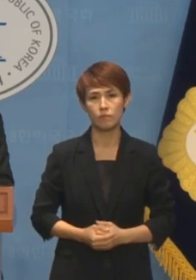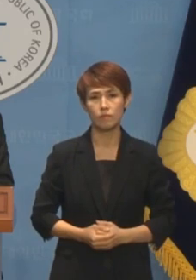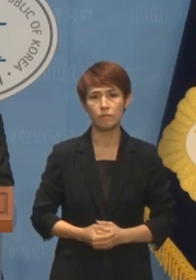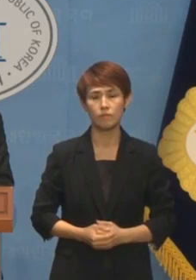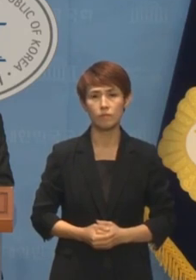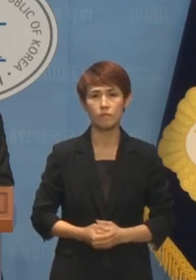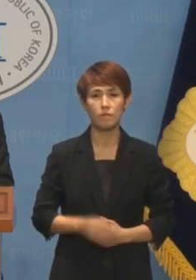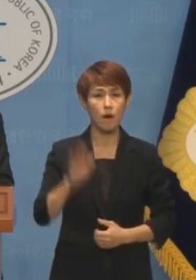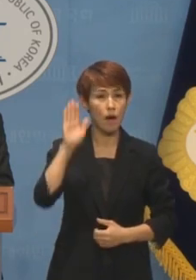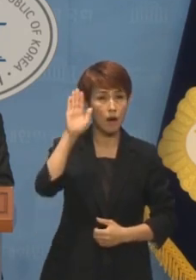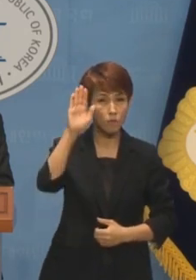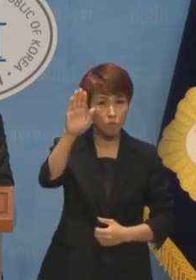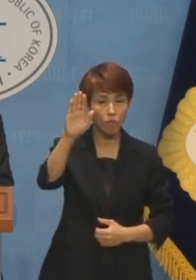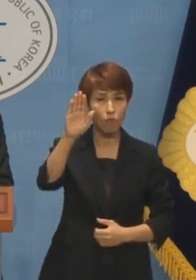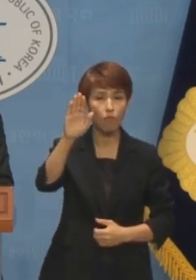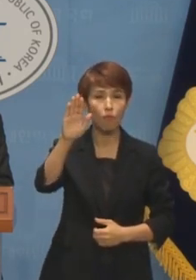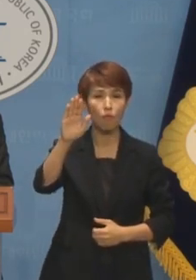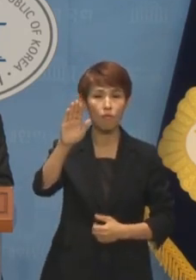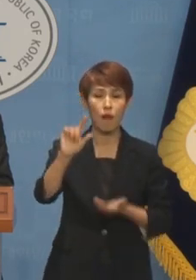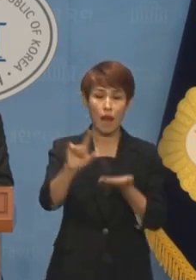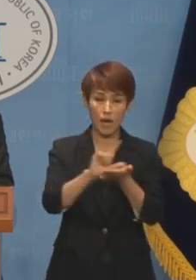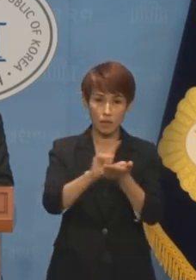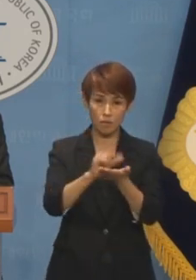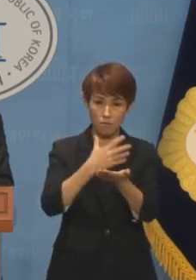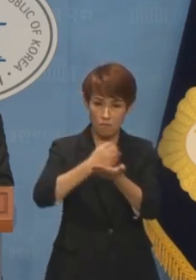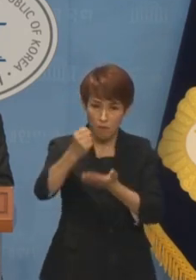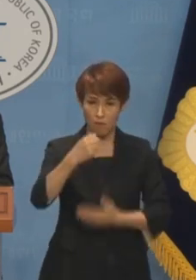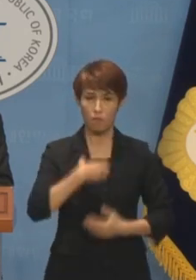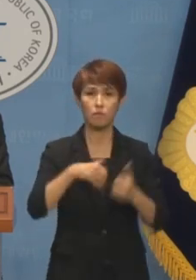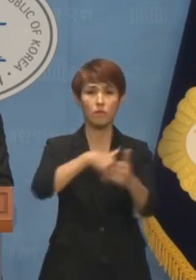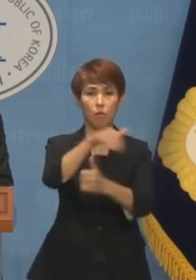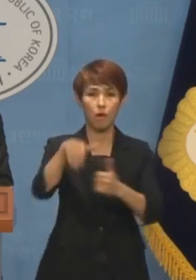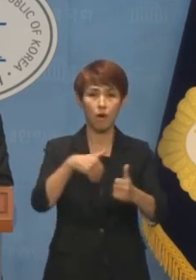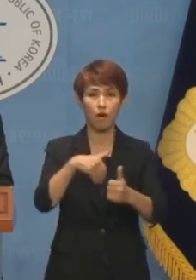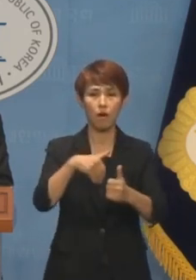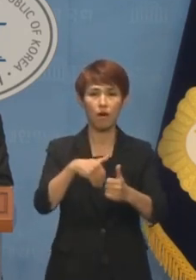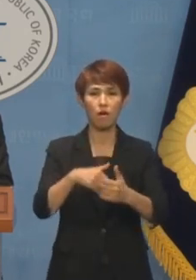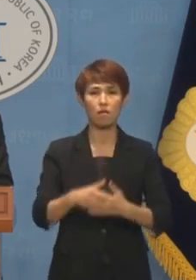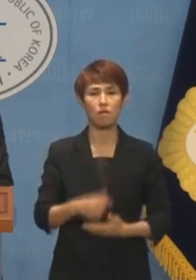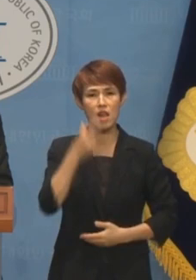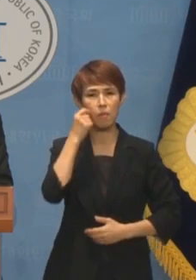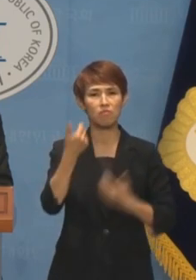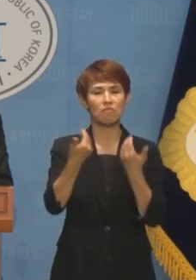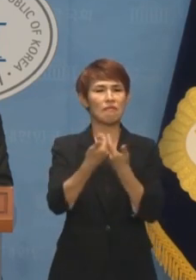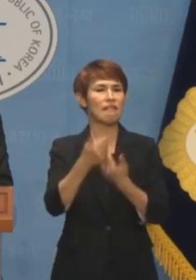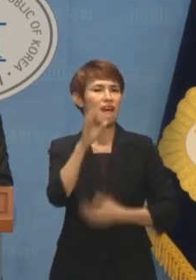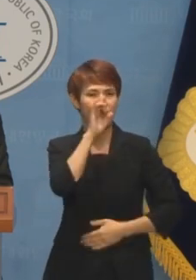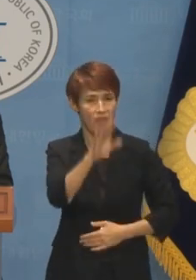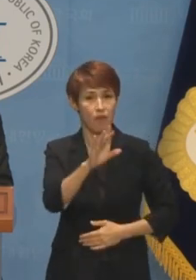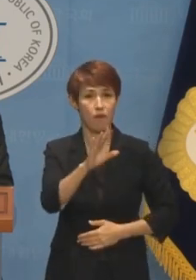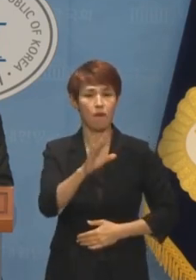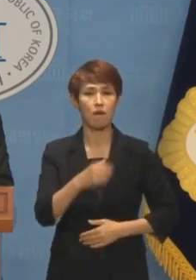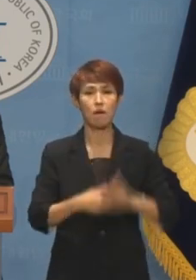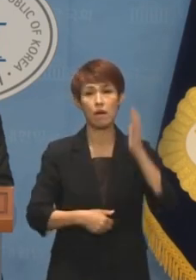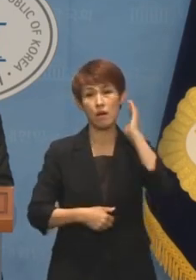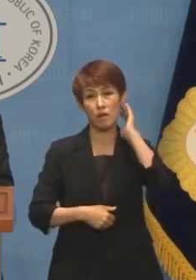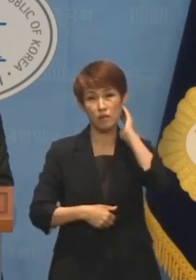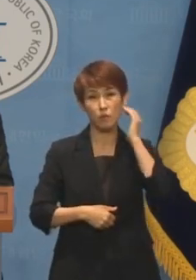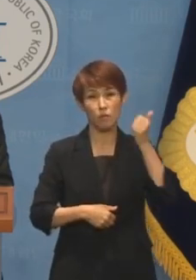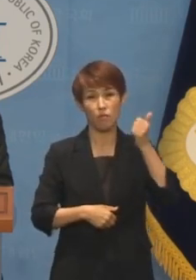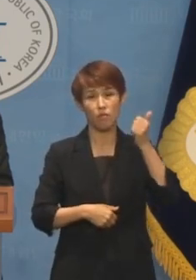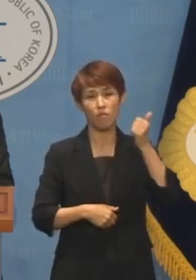이처럼 미래의 먹거리를 빼앗길 우려에도 이를 반일 프레임이라 주장하고 있는 윤석열 정부가 참